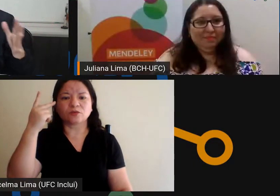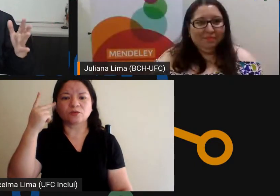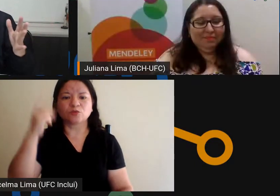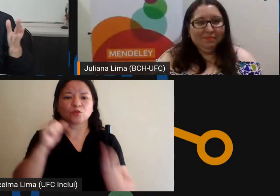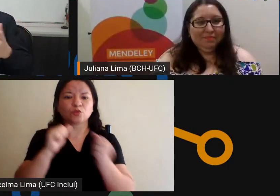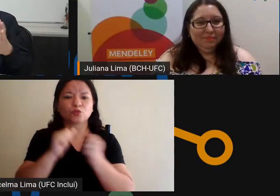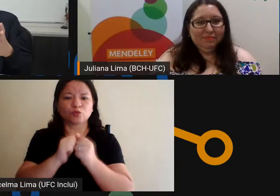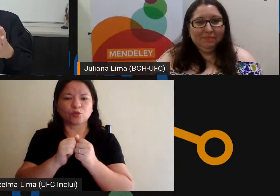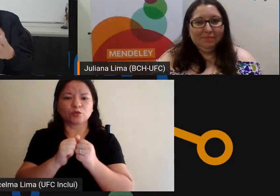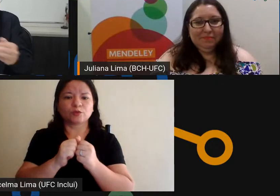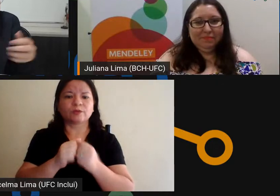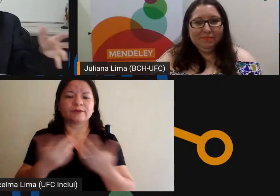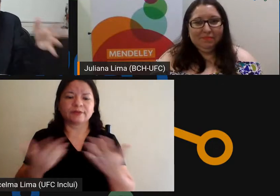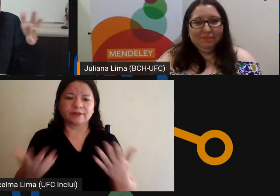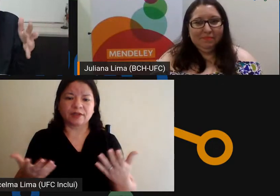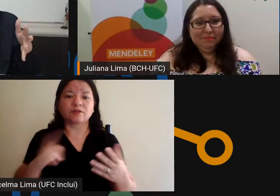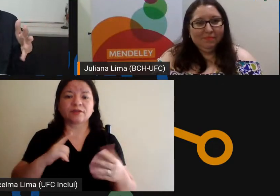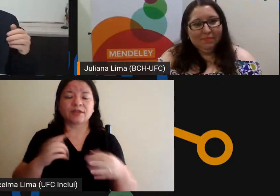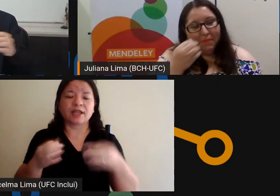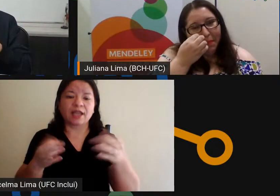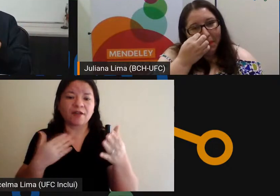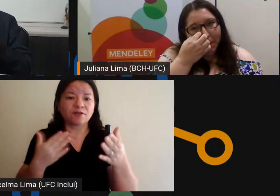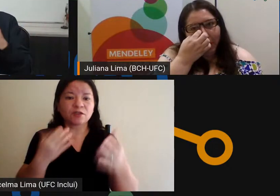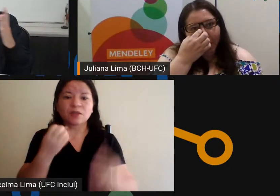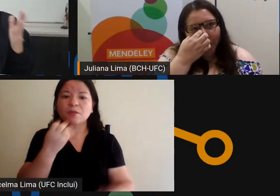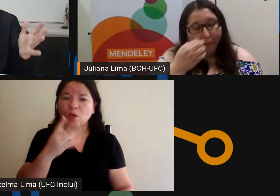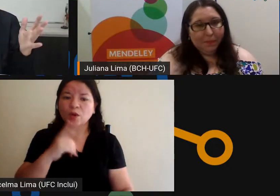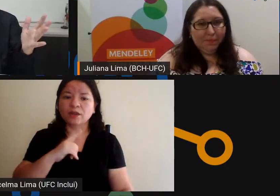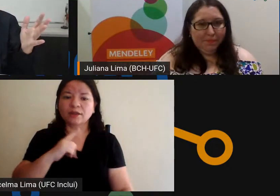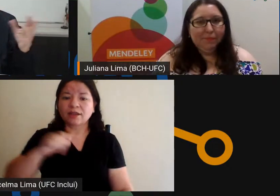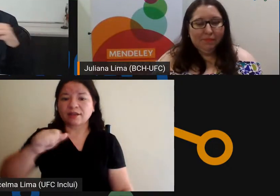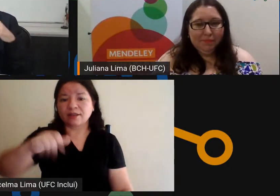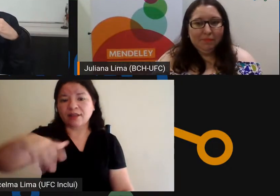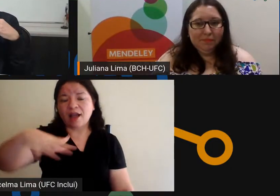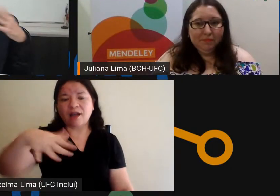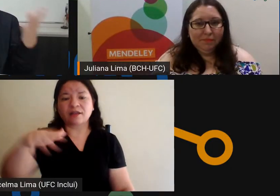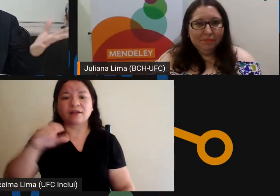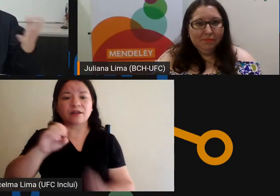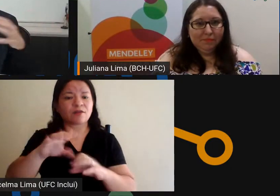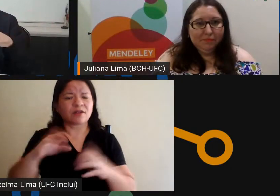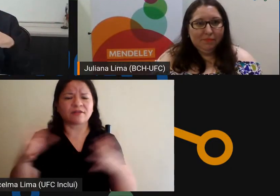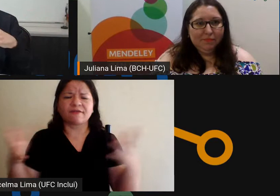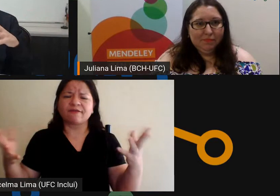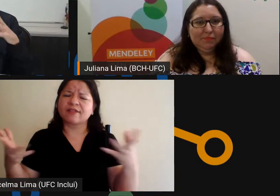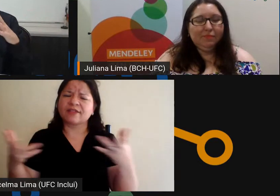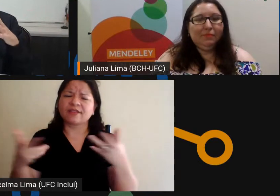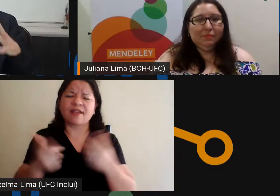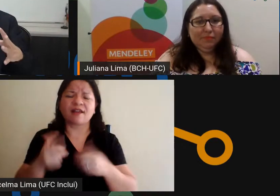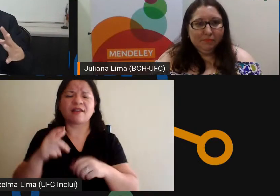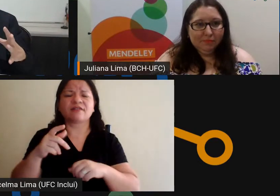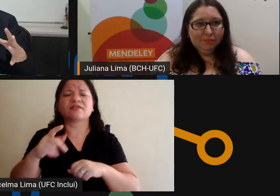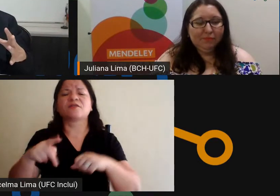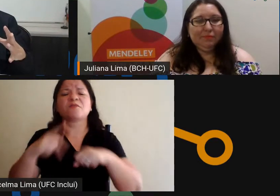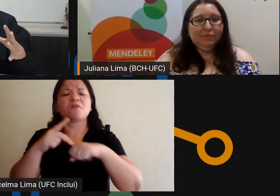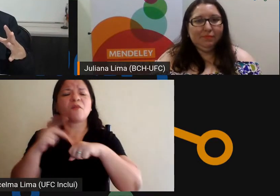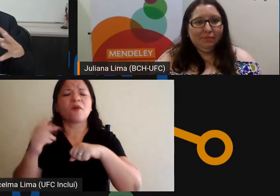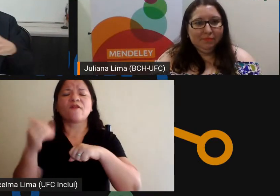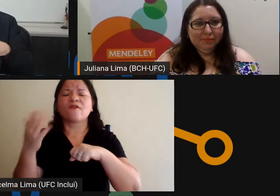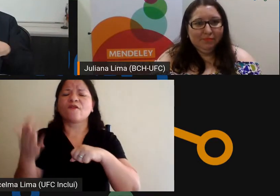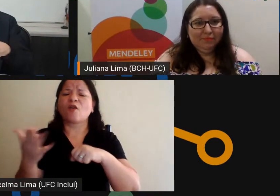Tem revistas boas, eu li trabalhos na área de educação, fantásticos, de revistas do exterior, de coisas muito